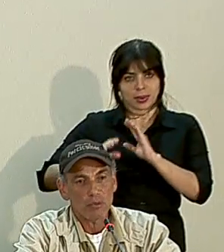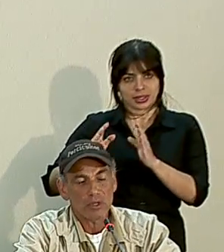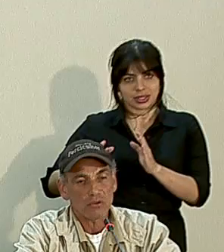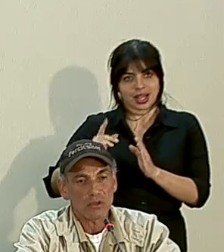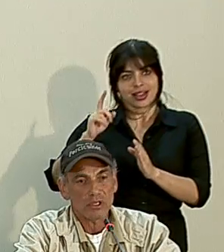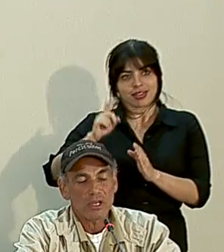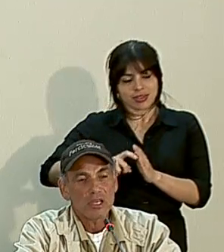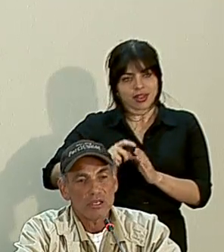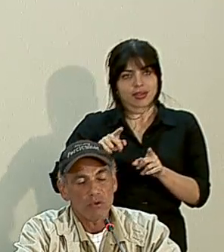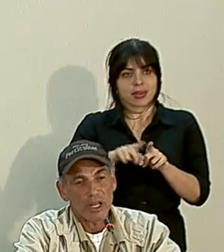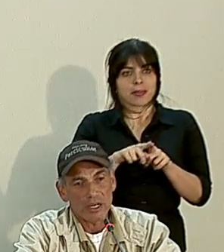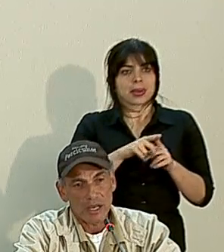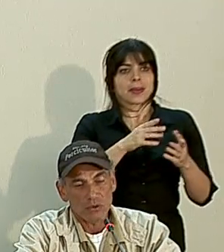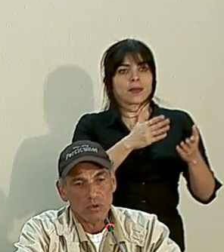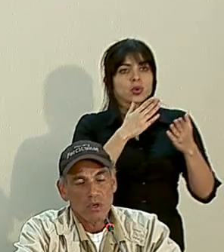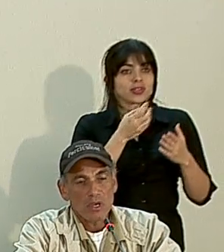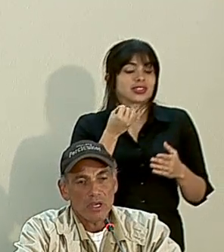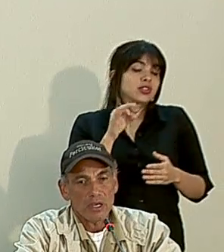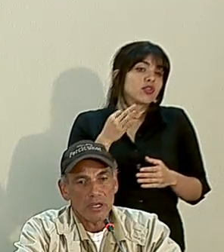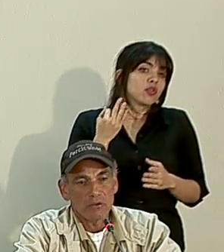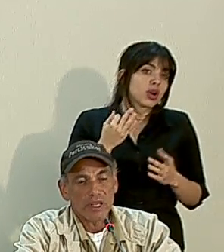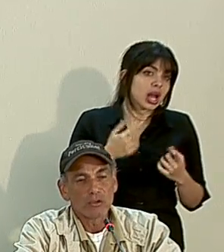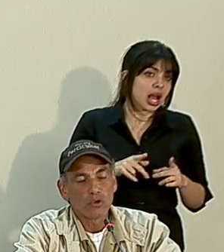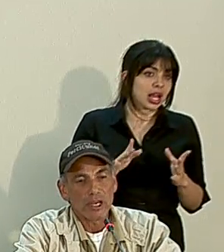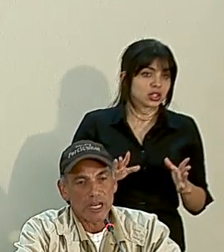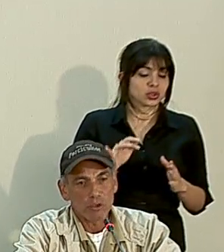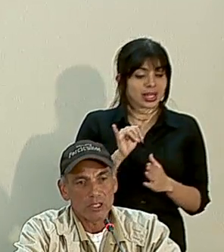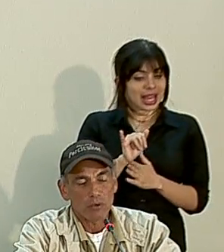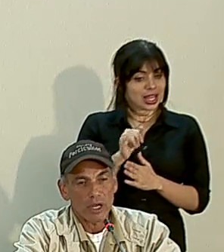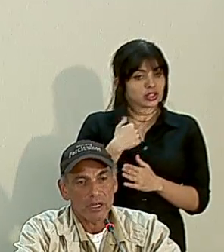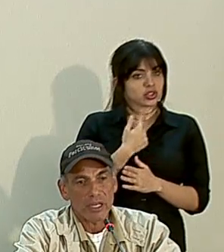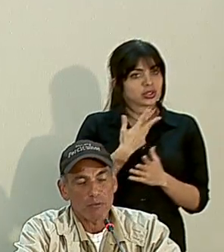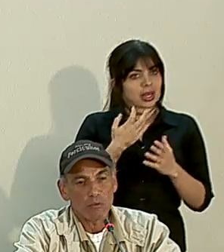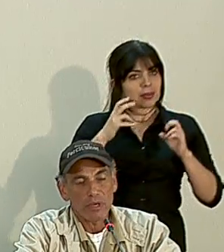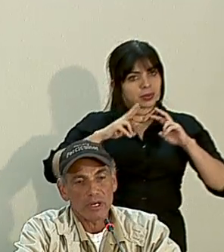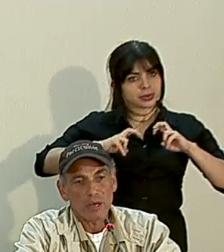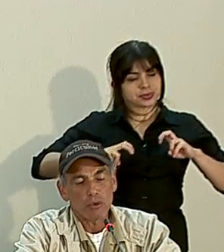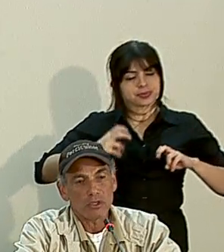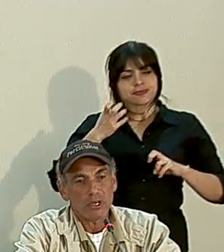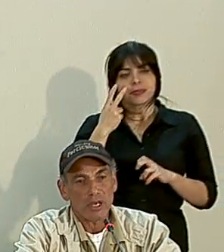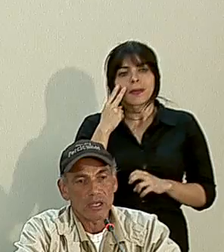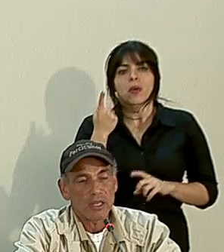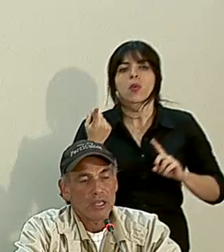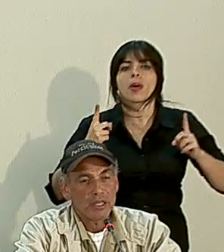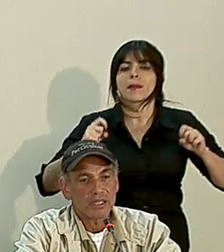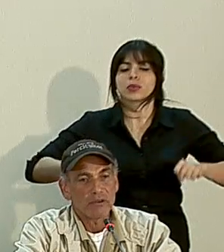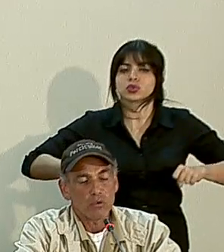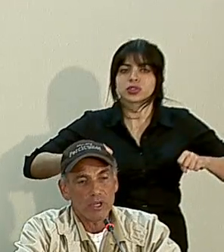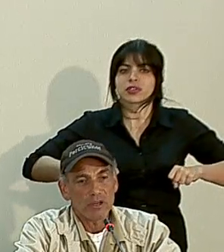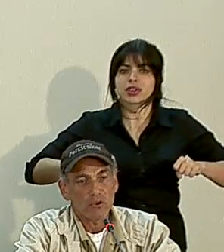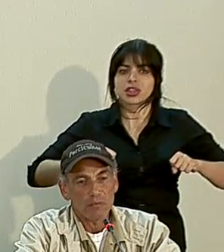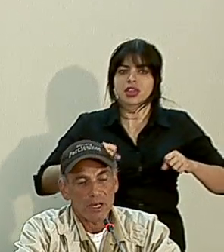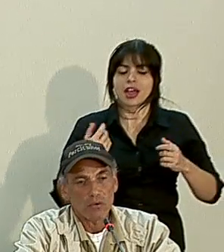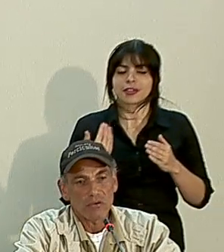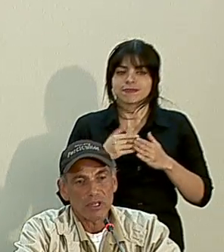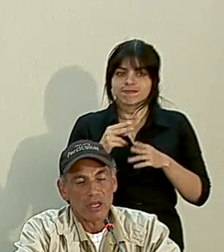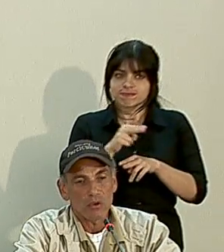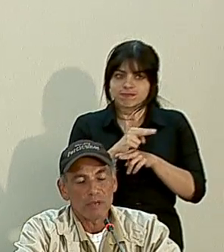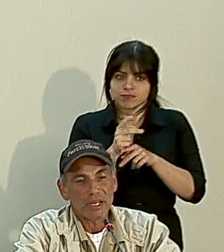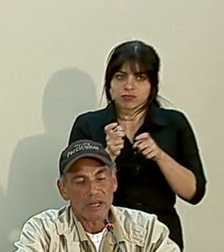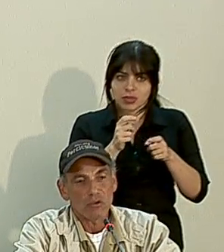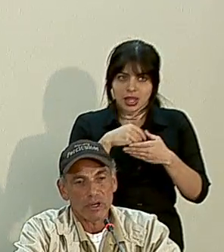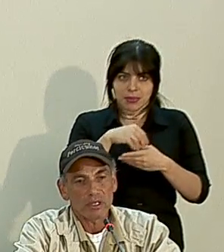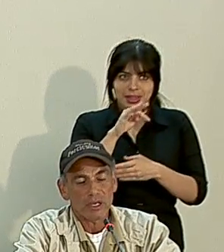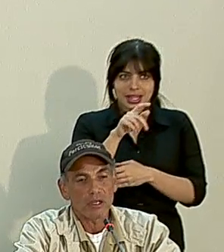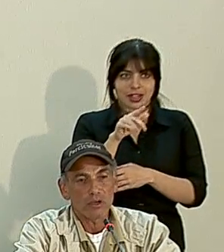limitar las importaciones si fuera del caso. Eso es lo que queremos explorar, y queremos ver la posibilidad de que se regule dentro del marco del tratado